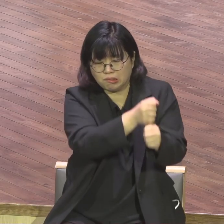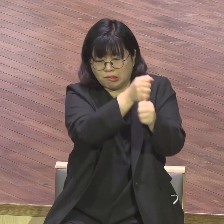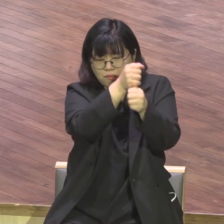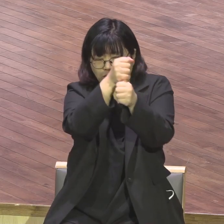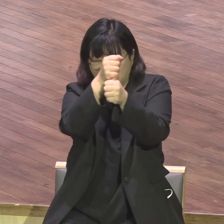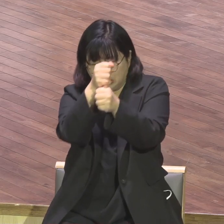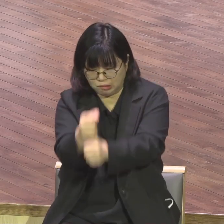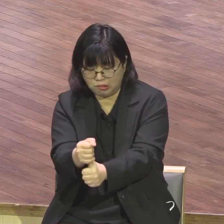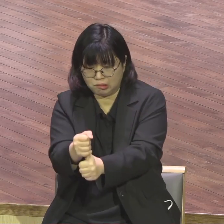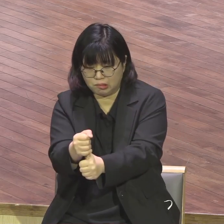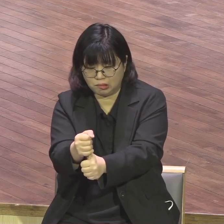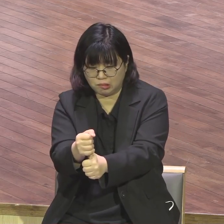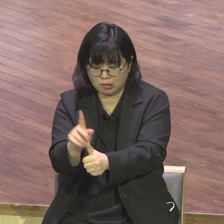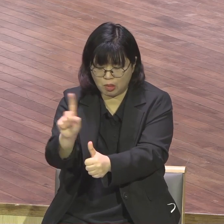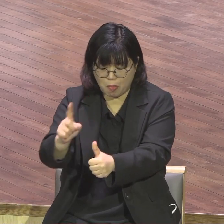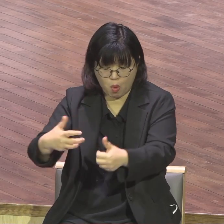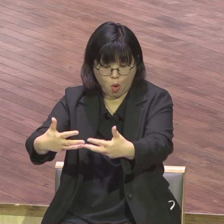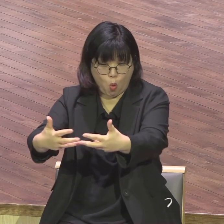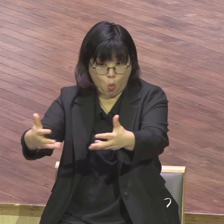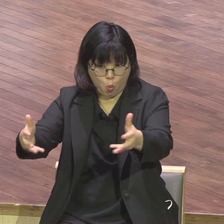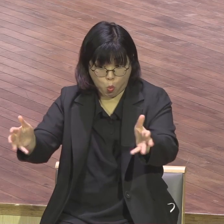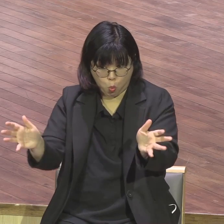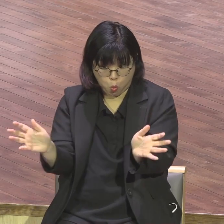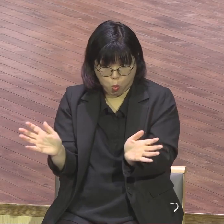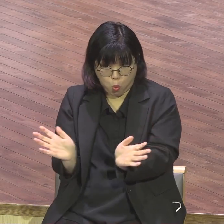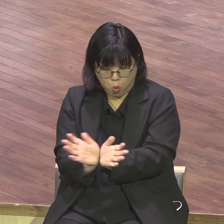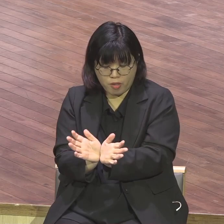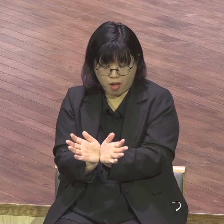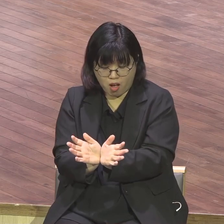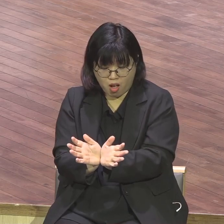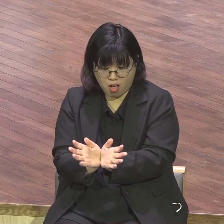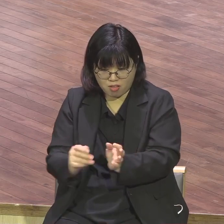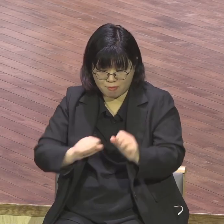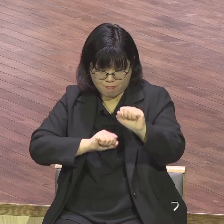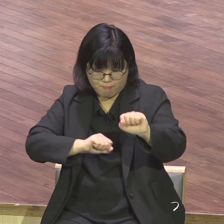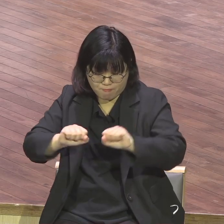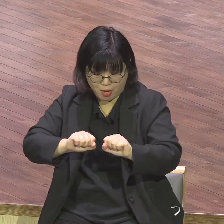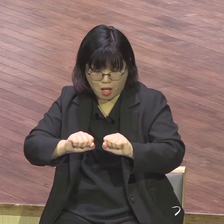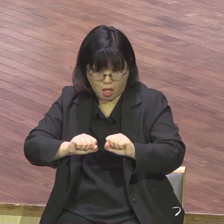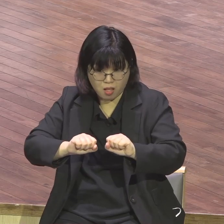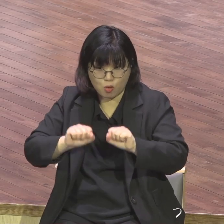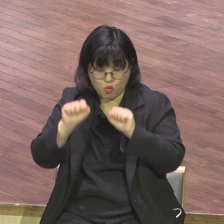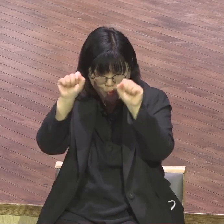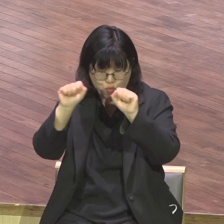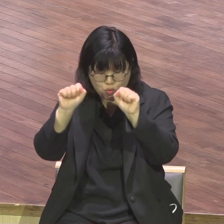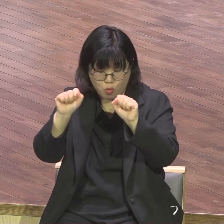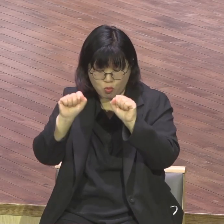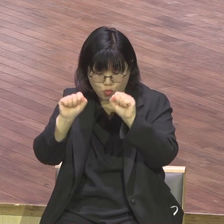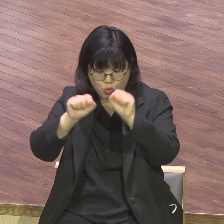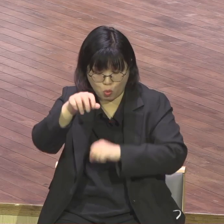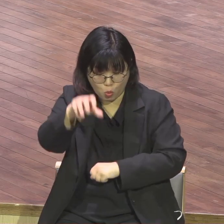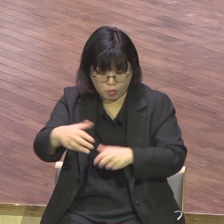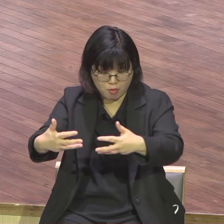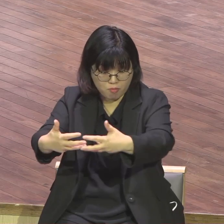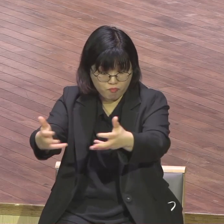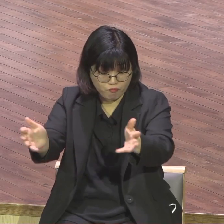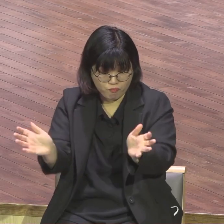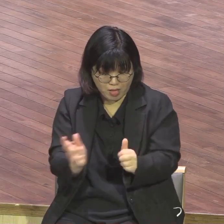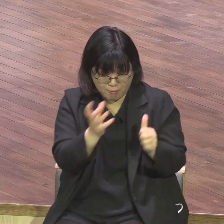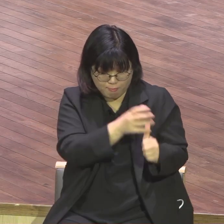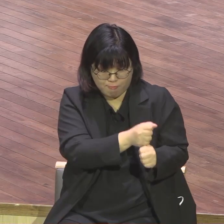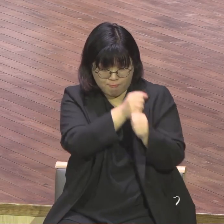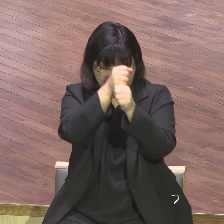그리고 원형 경기장에 굶주린 사자들이 있는데 던집니다. 사자 밥이